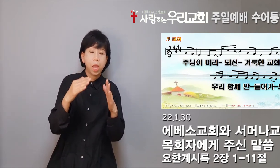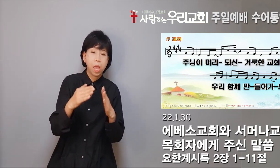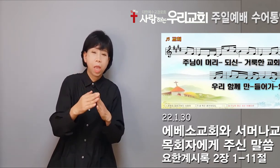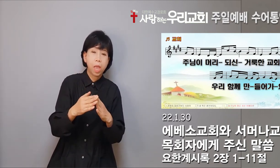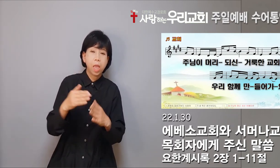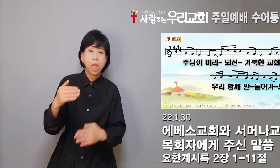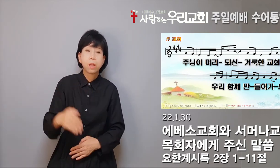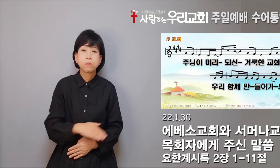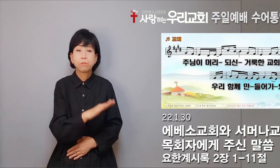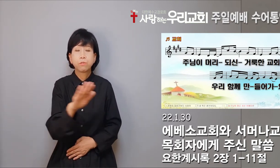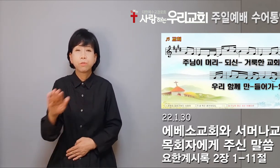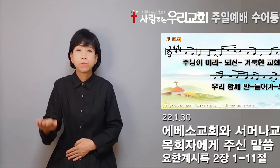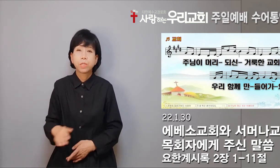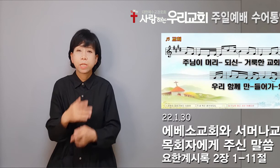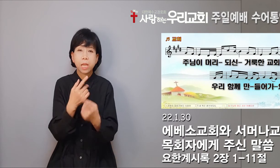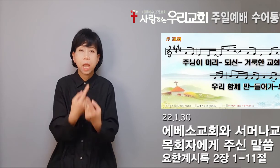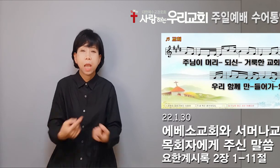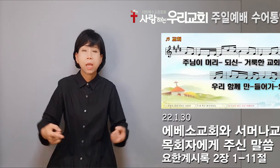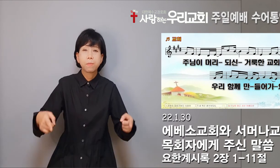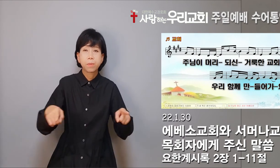교회 우리 함께